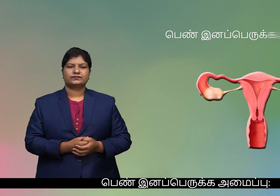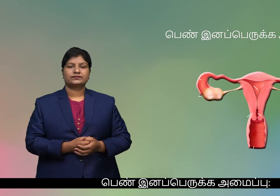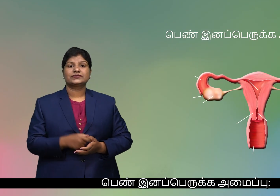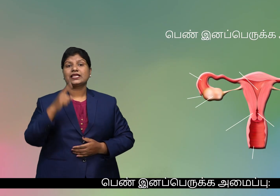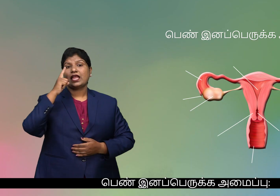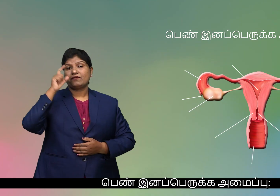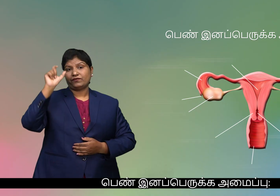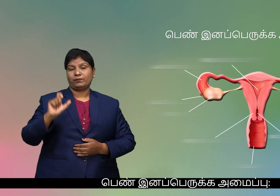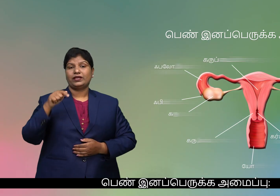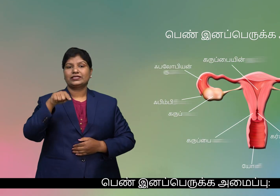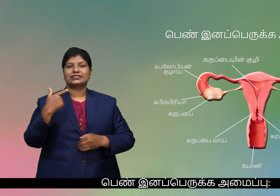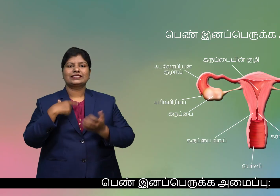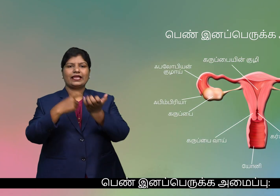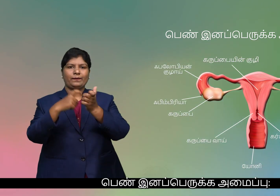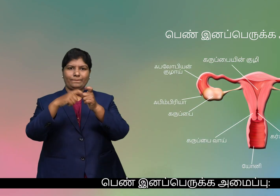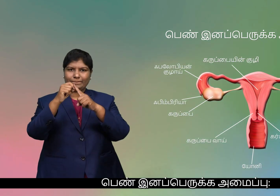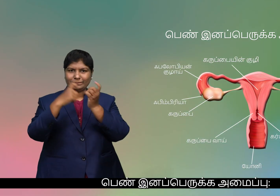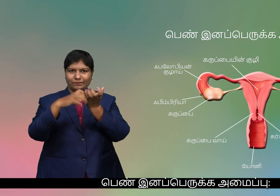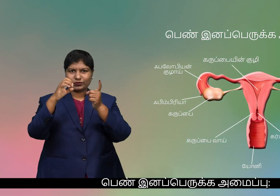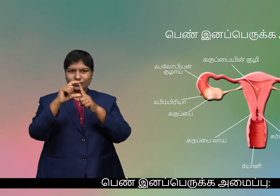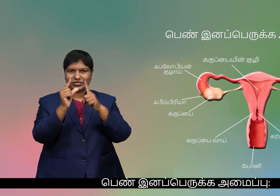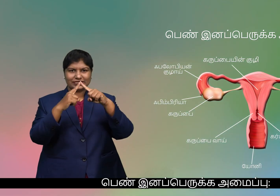பெண் இனப்பெருக்க அமைப்பு.